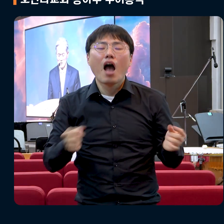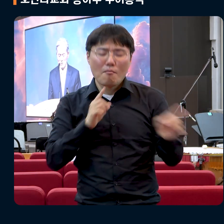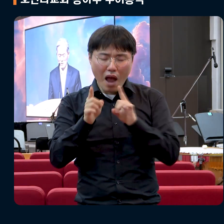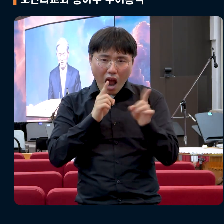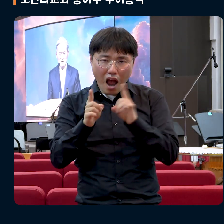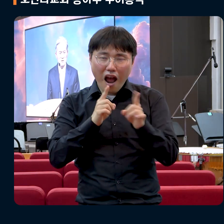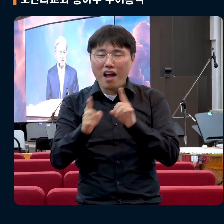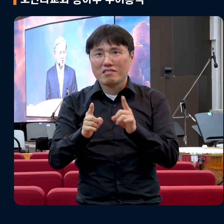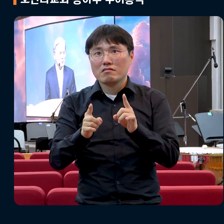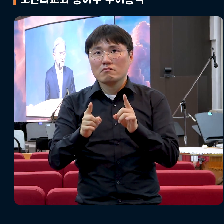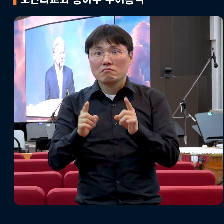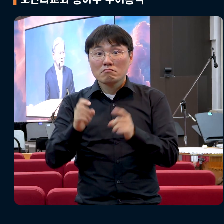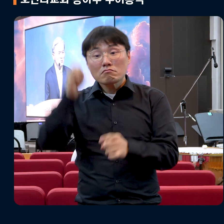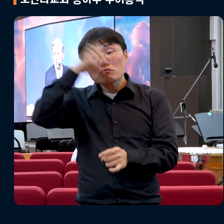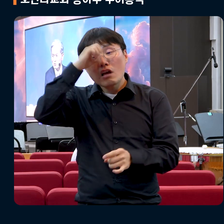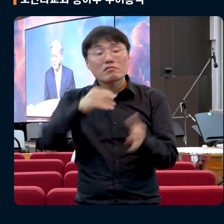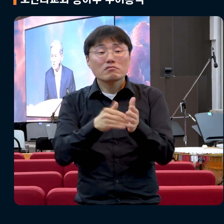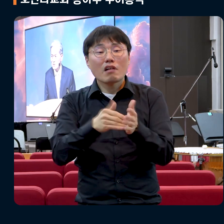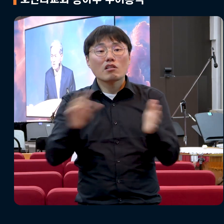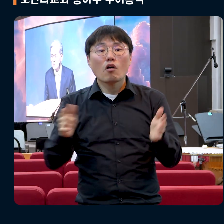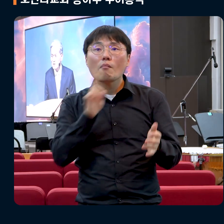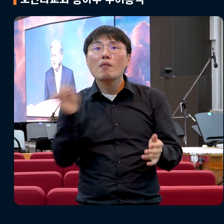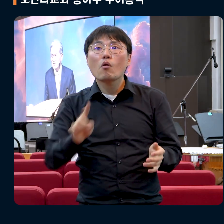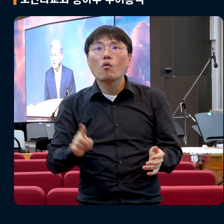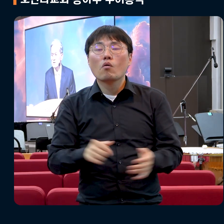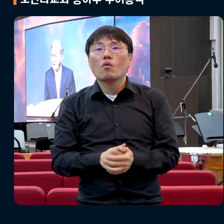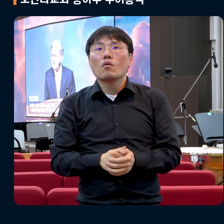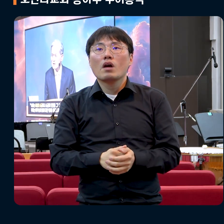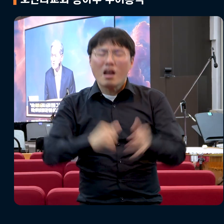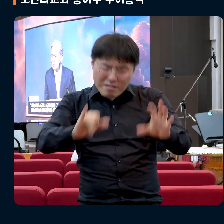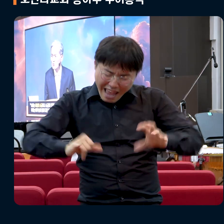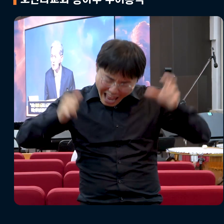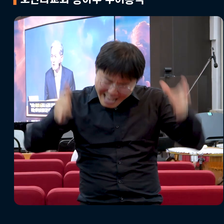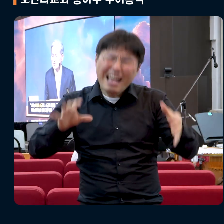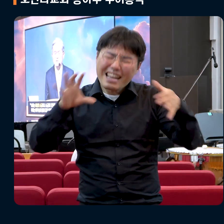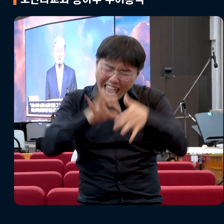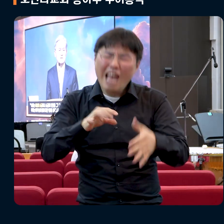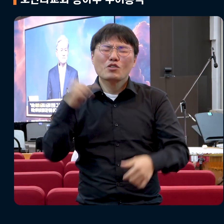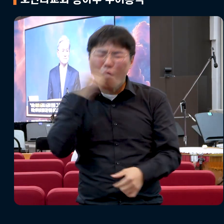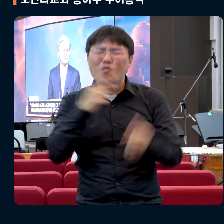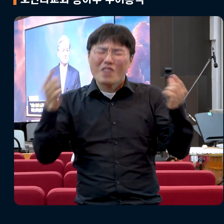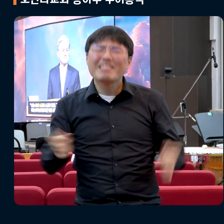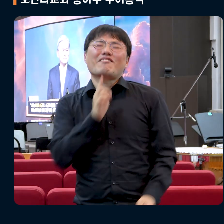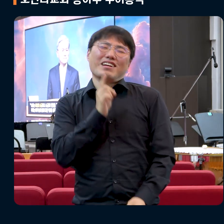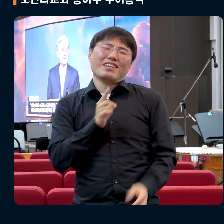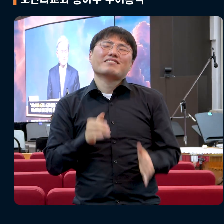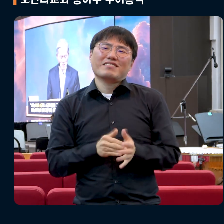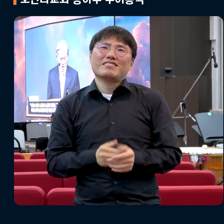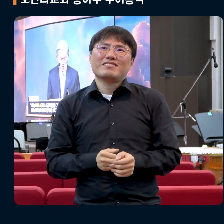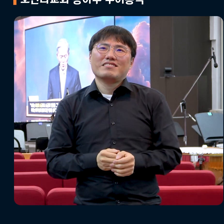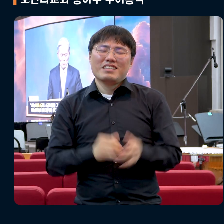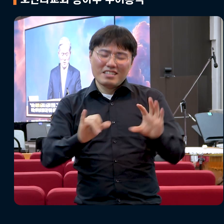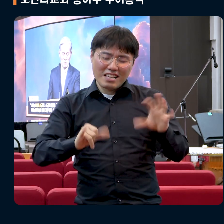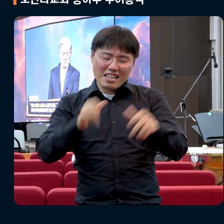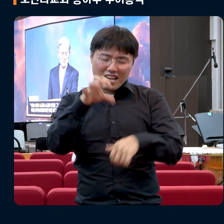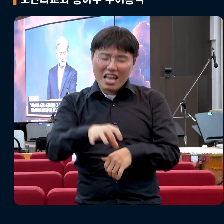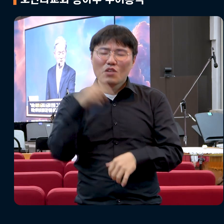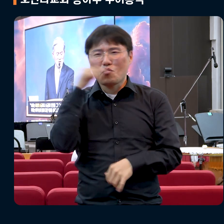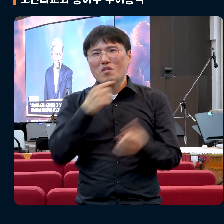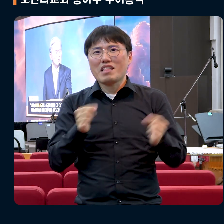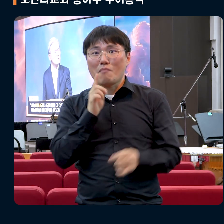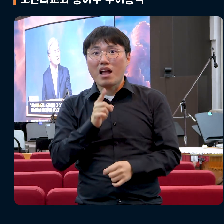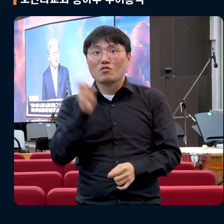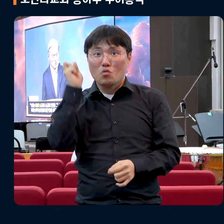소금이라고 말씀하시면서 그냥 소금이라고 하지 않고 뭐라고 그러셨어요? 세상의 소금이라고 하셨잖아요. 세상의